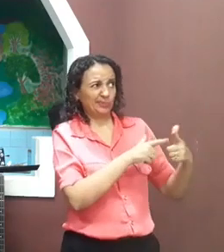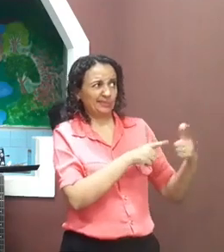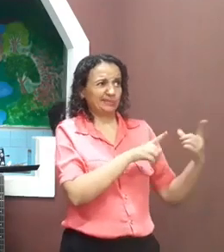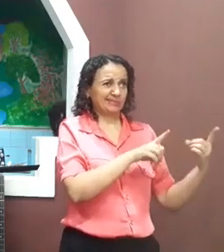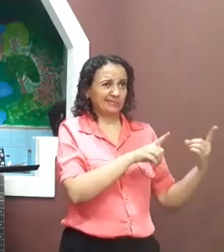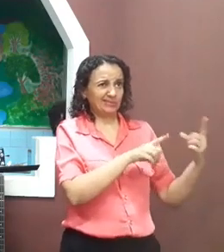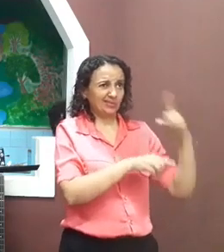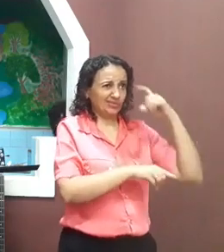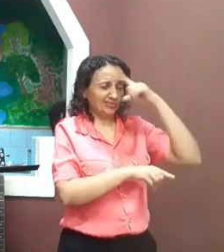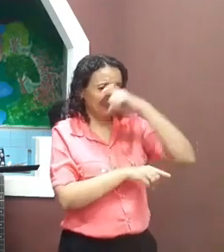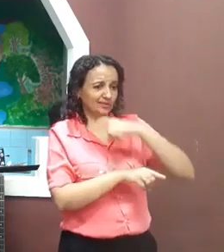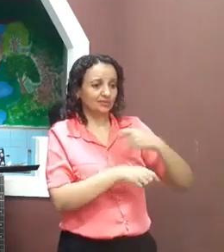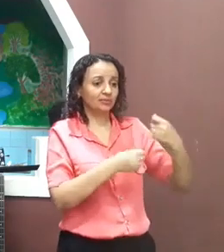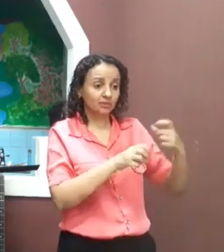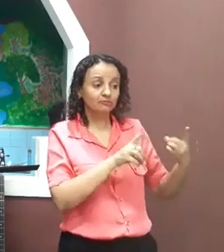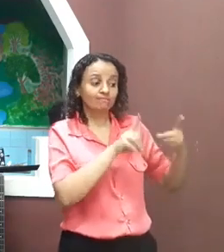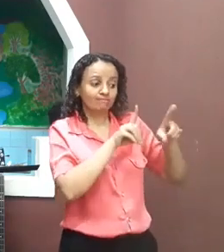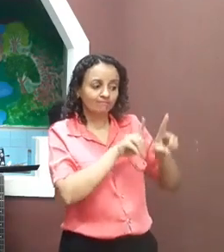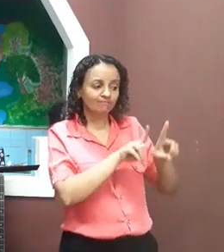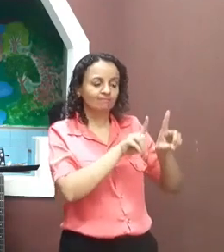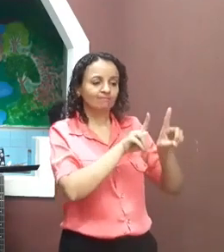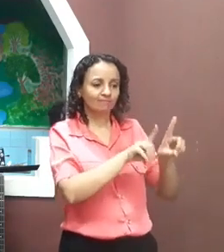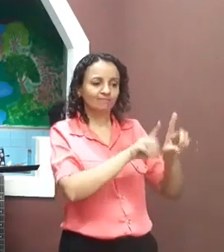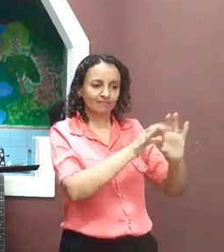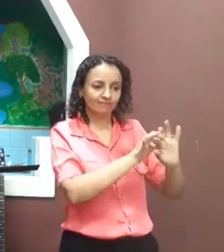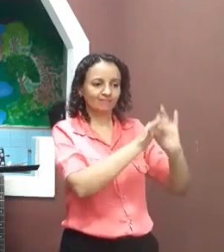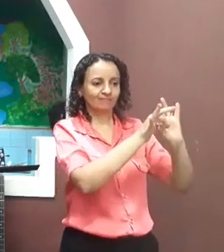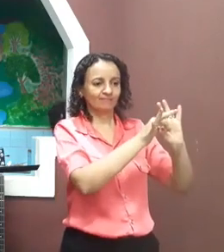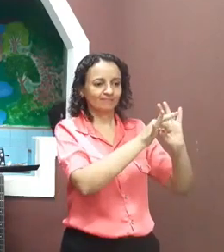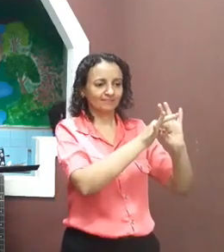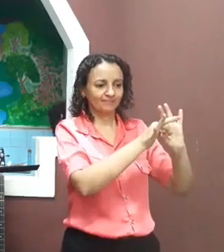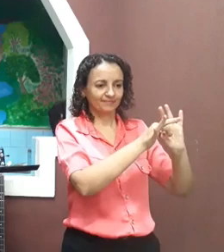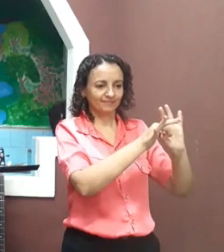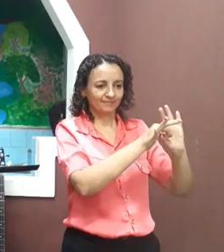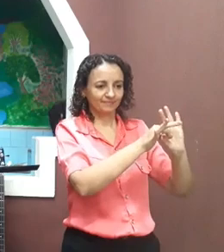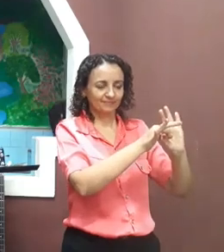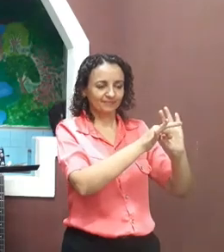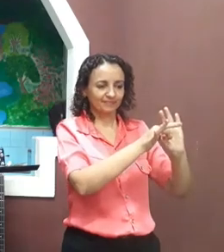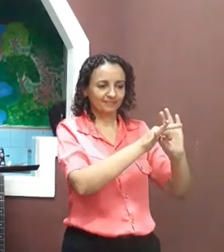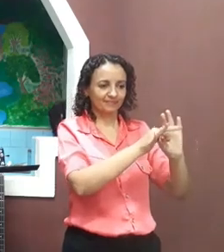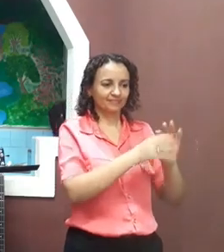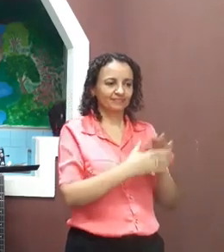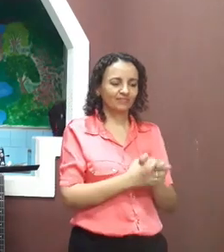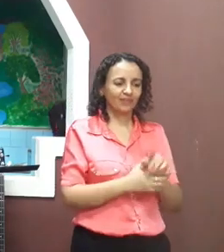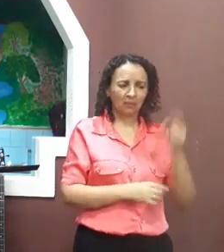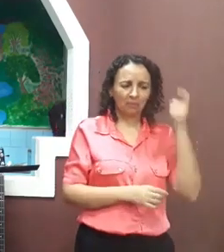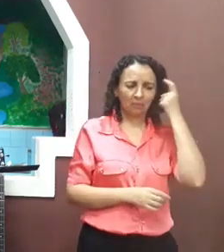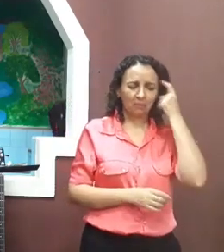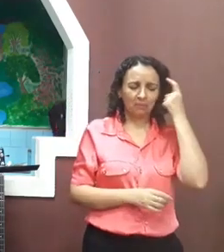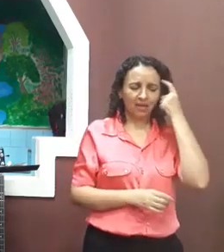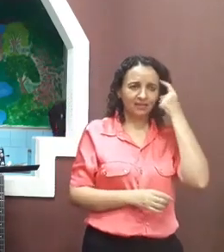Estar junto é isso. Comunhão é isso. Se você